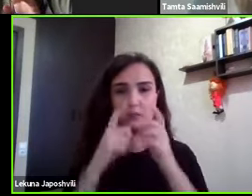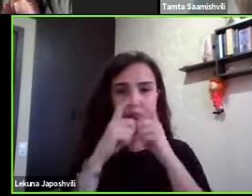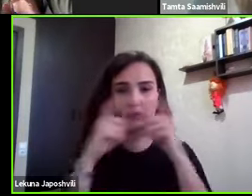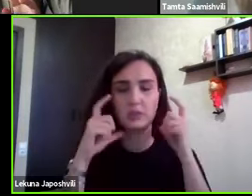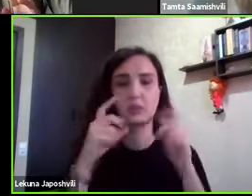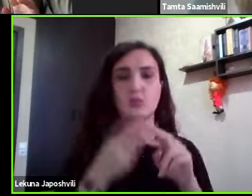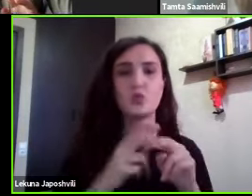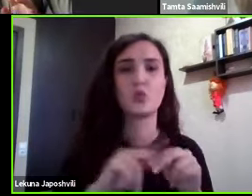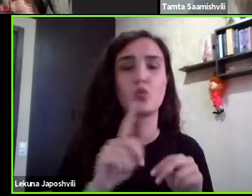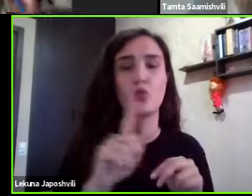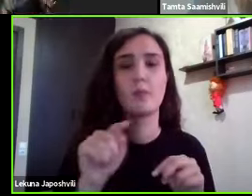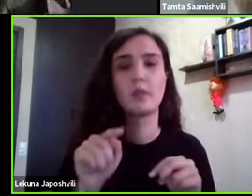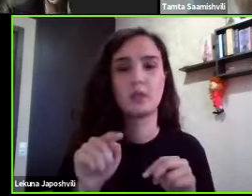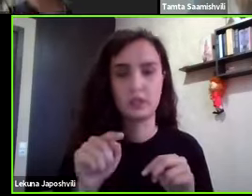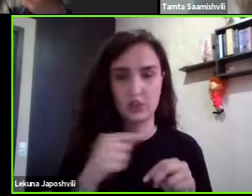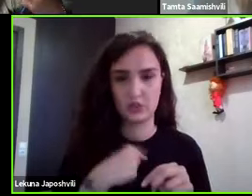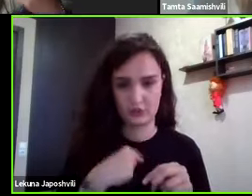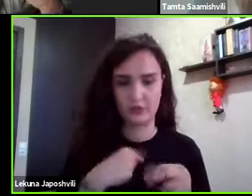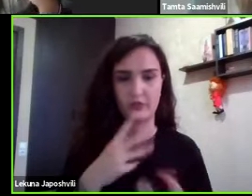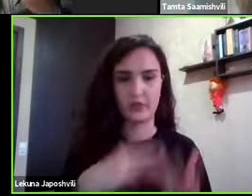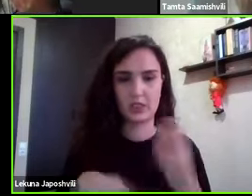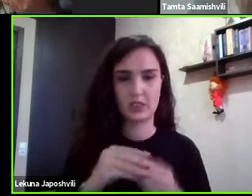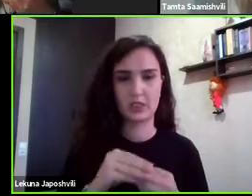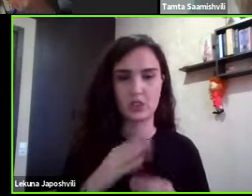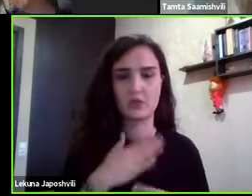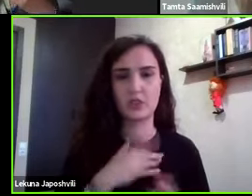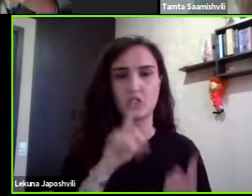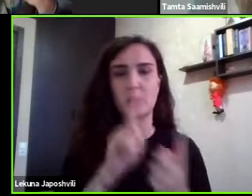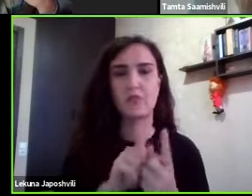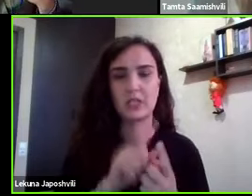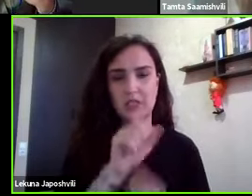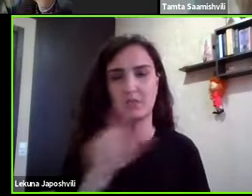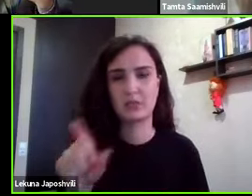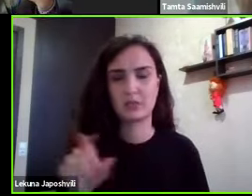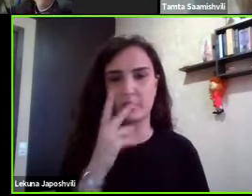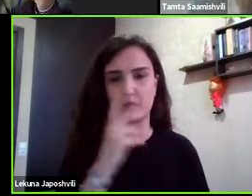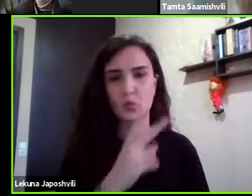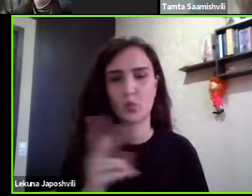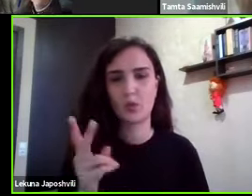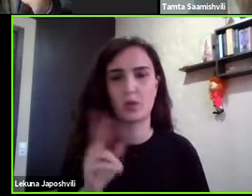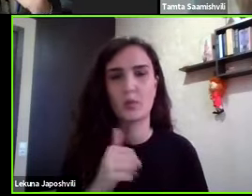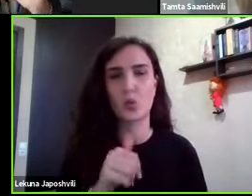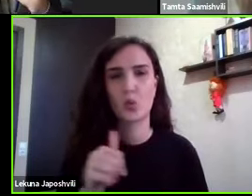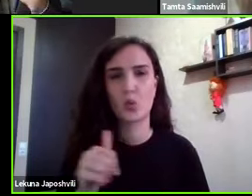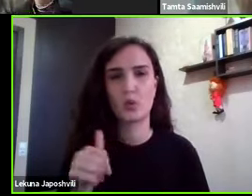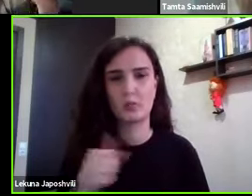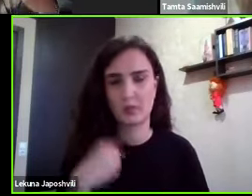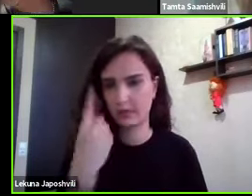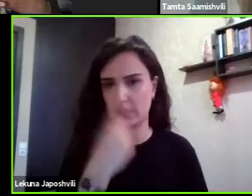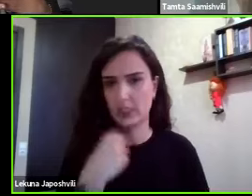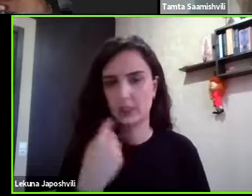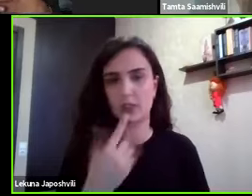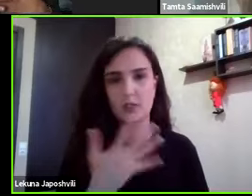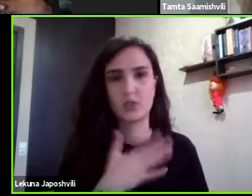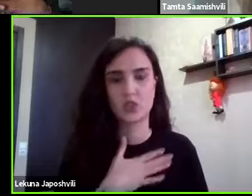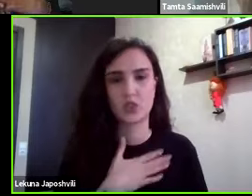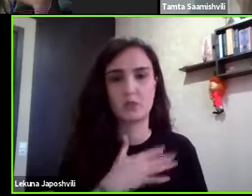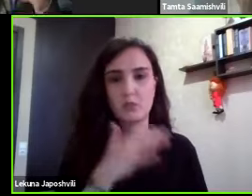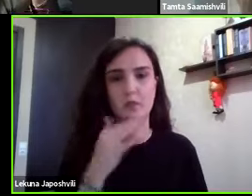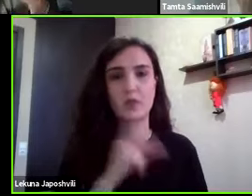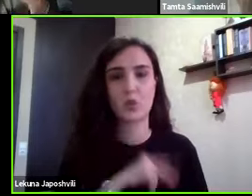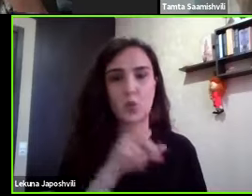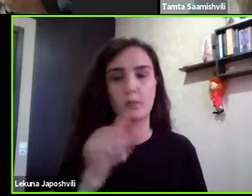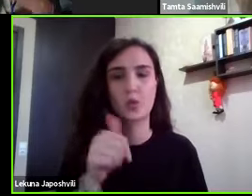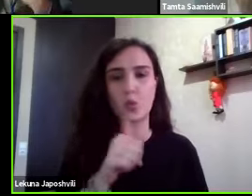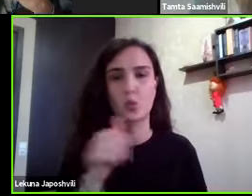რატომ? იმიტომ რომ ჩვენ შემხვედრ ადამიანს უყურებ, როგორ მე პირადად და ალბათ ჩემი ბევრი კოლეგაც,